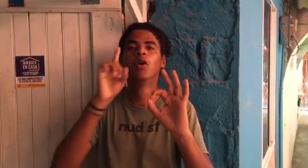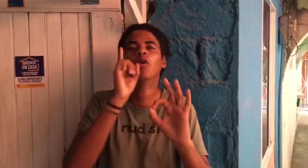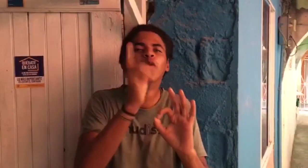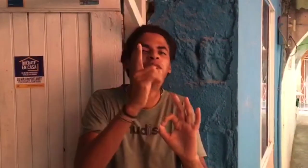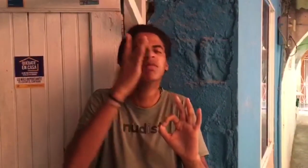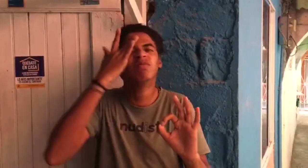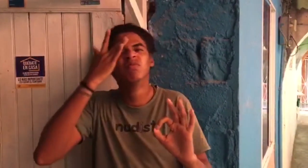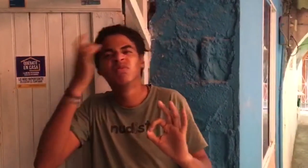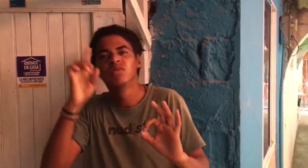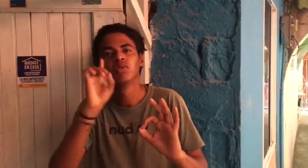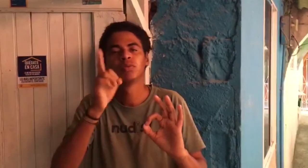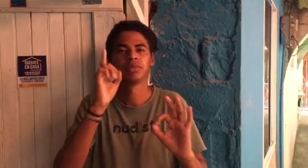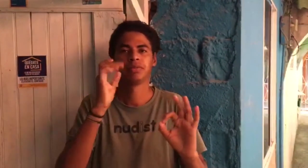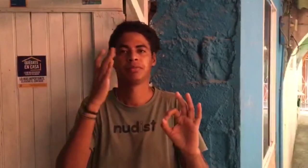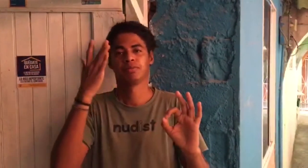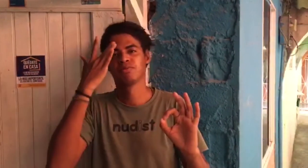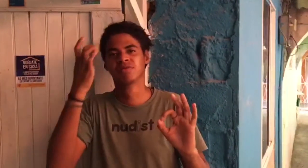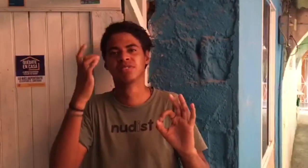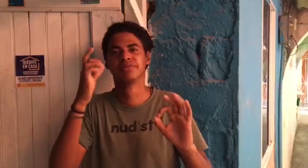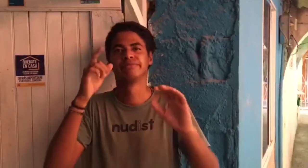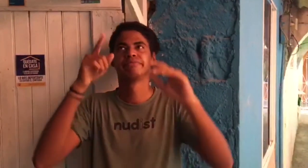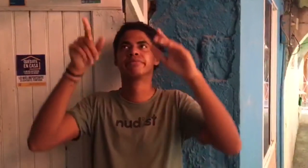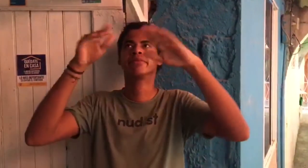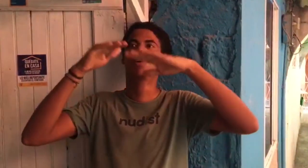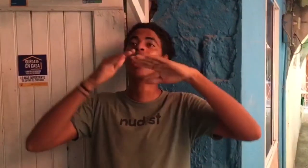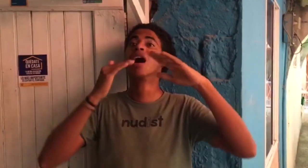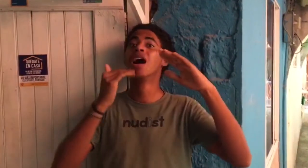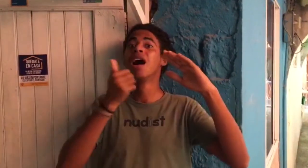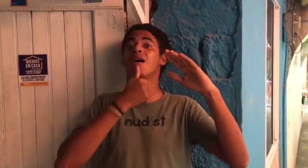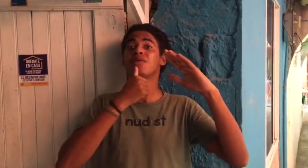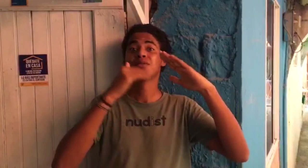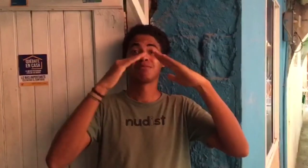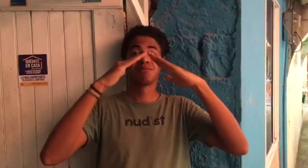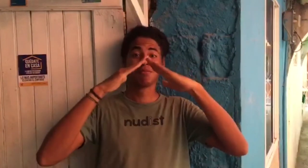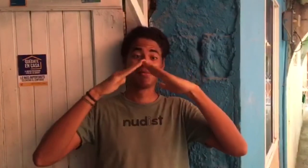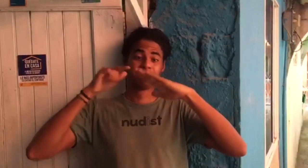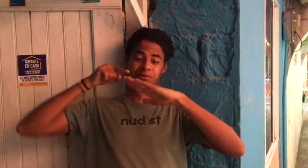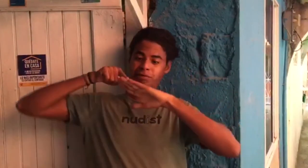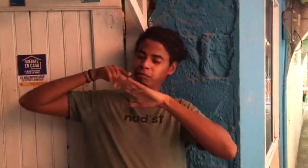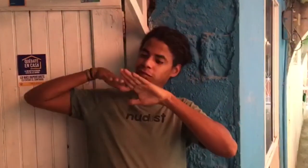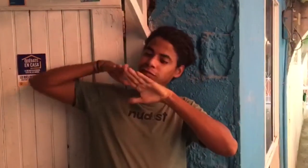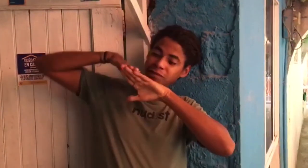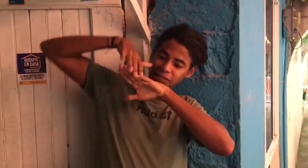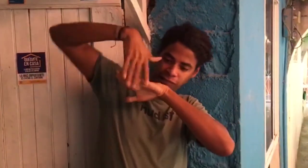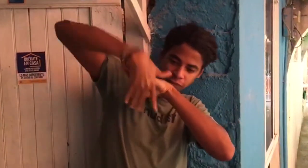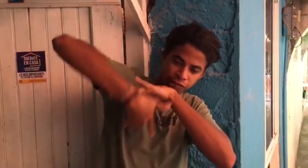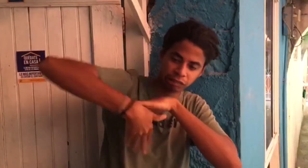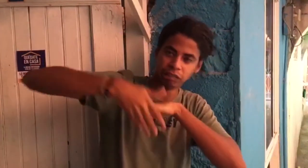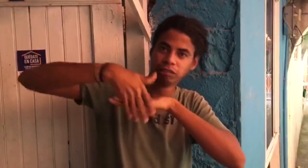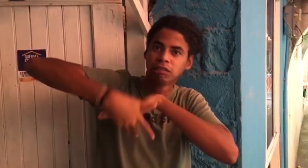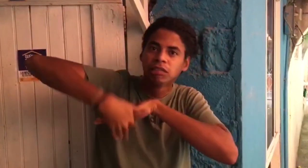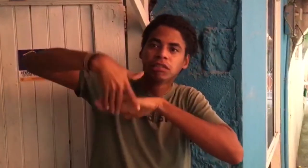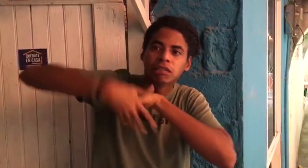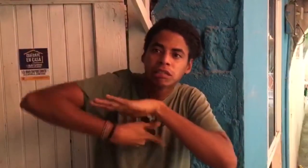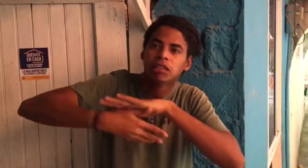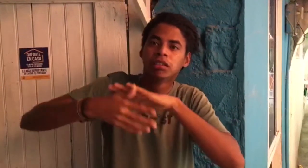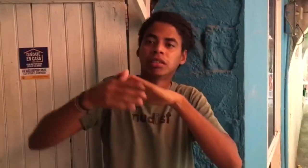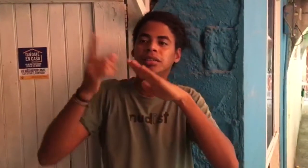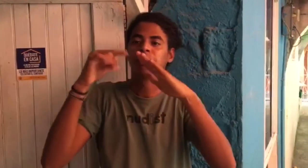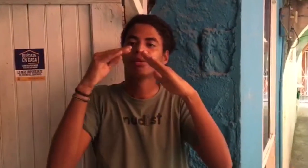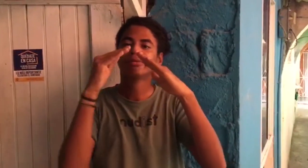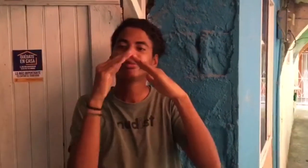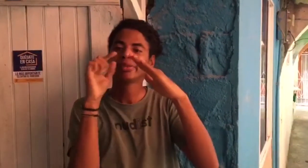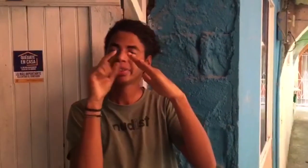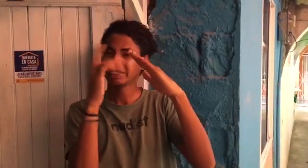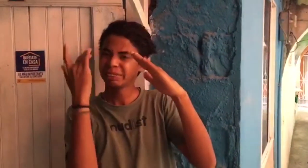aunque todos estamos bien al interior de ella fue tanta la cantidad de agua que se empezó a desbordar por el